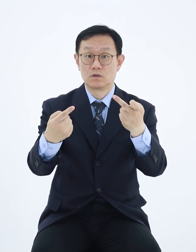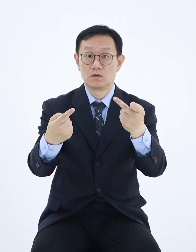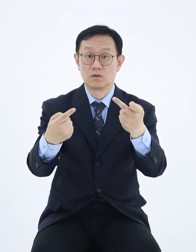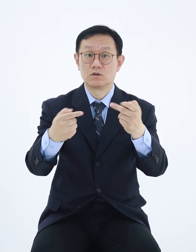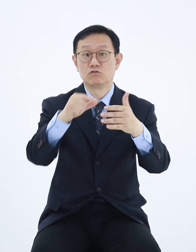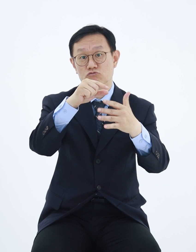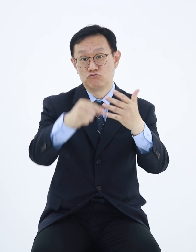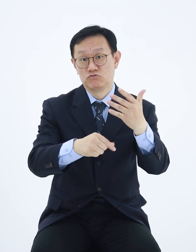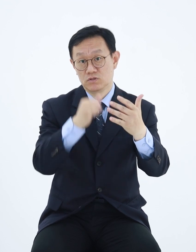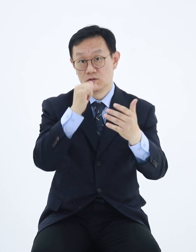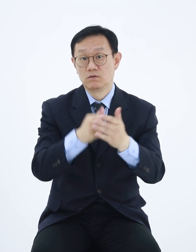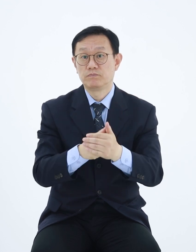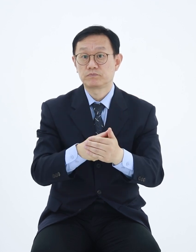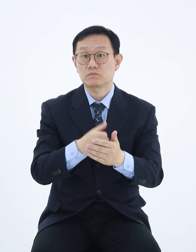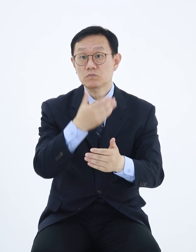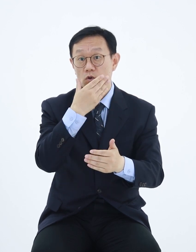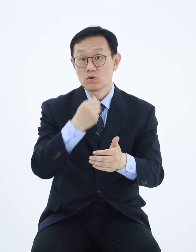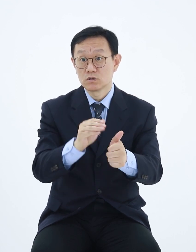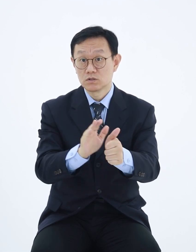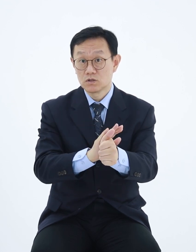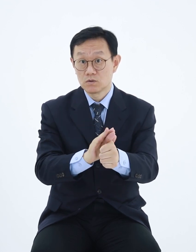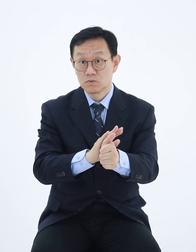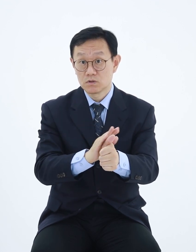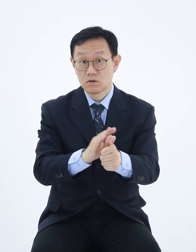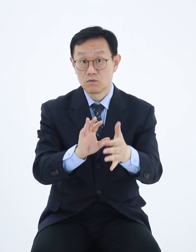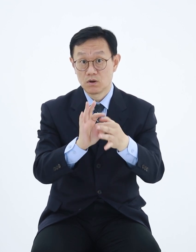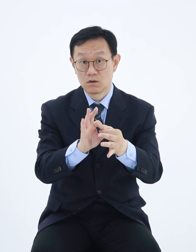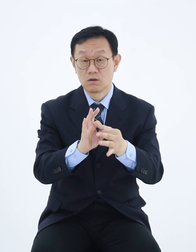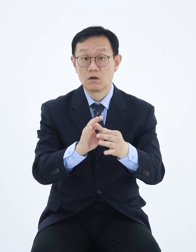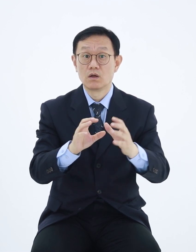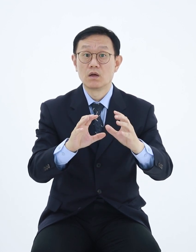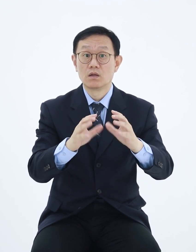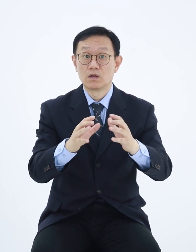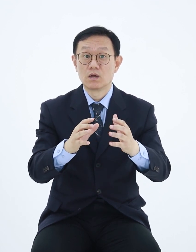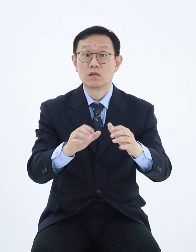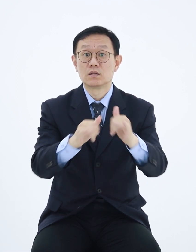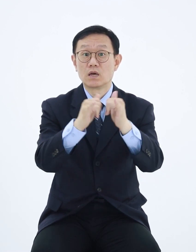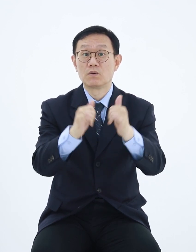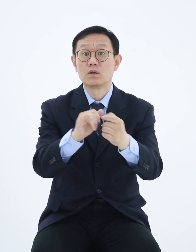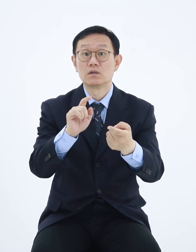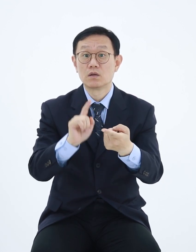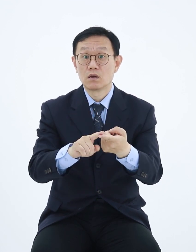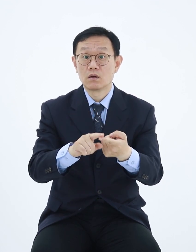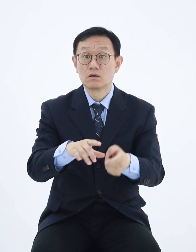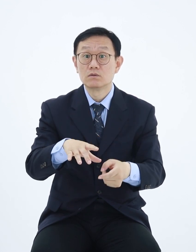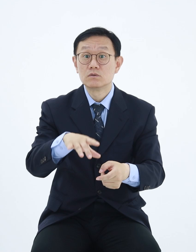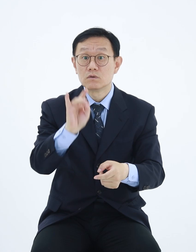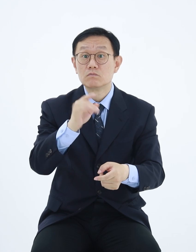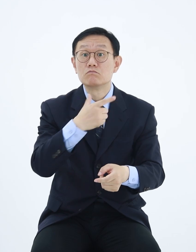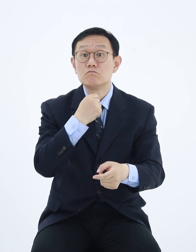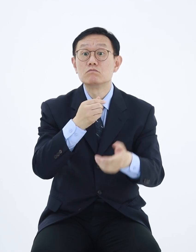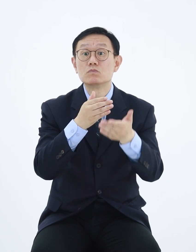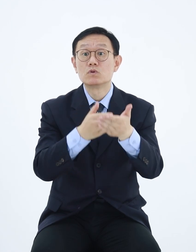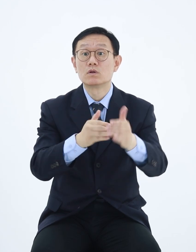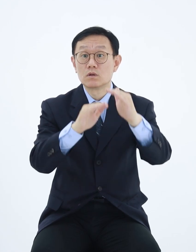순이었습니다. 복지 서비스 수요와 관련해서 국가 및 사회에 대해 가장 우선적으로 요구하는 사항은 소득